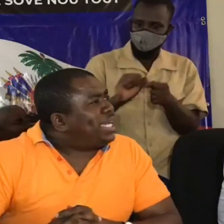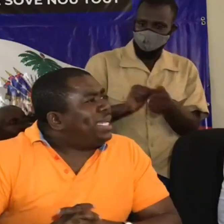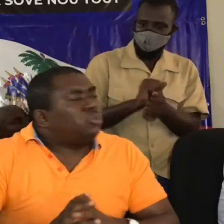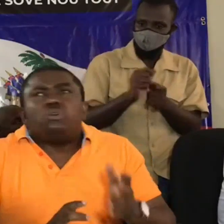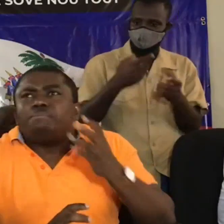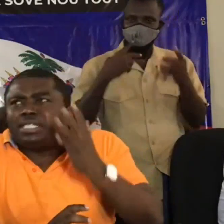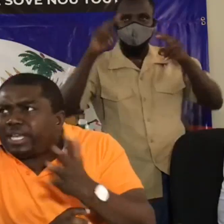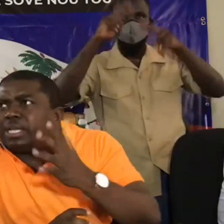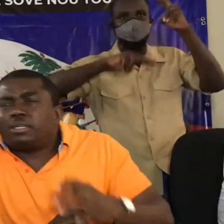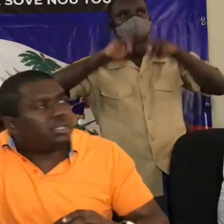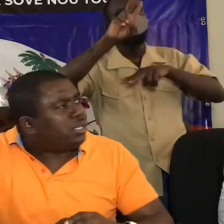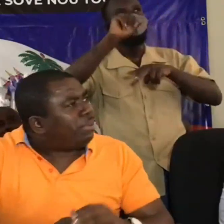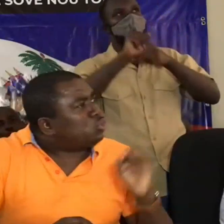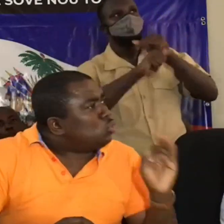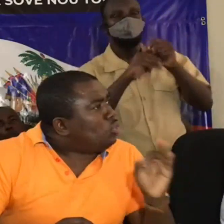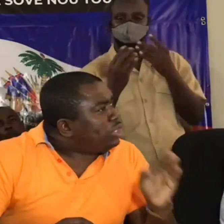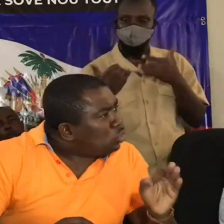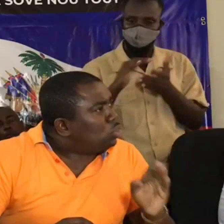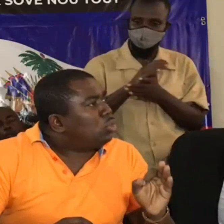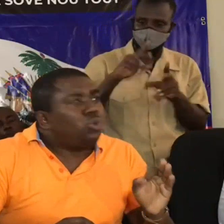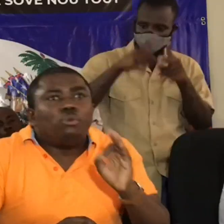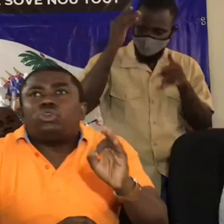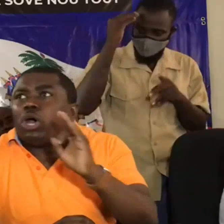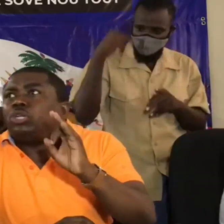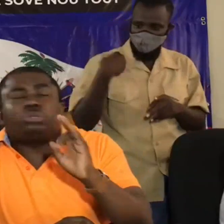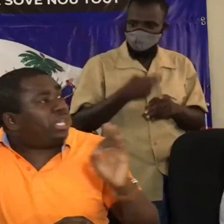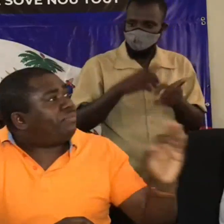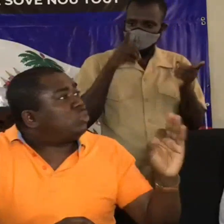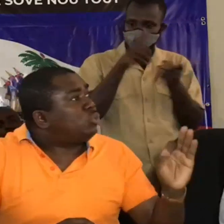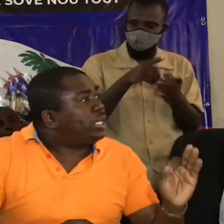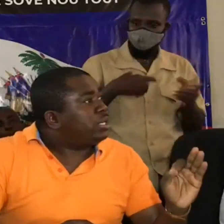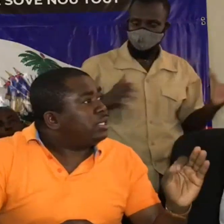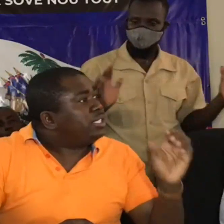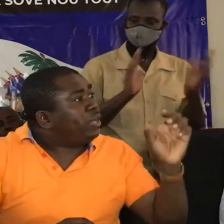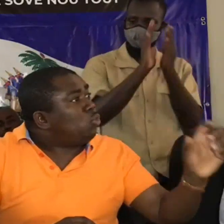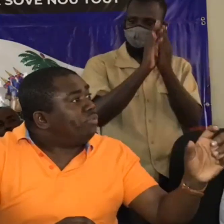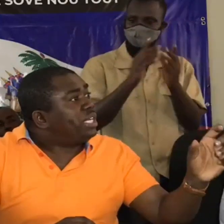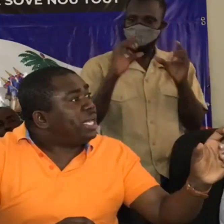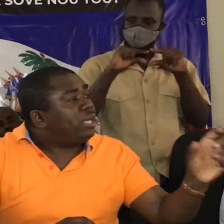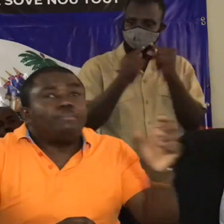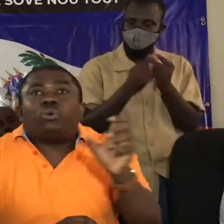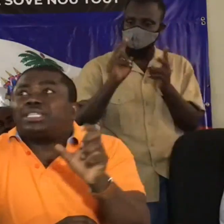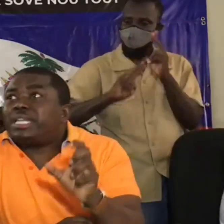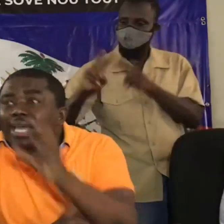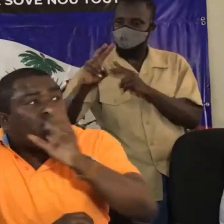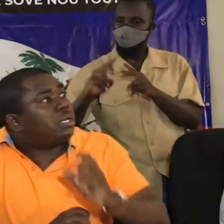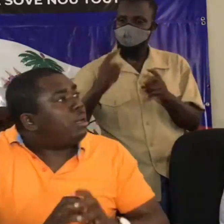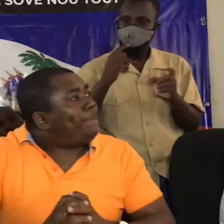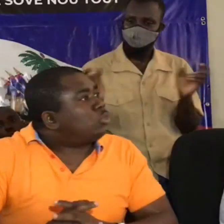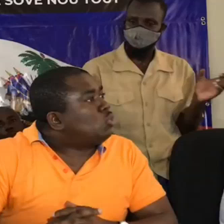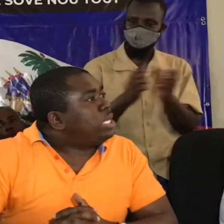touchent un salaire de misère. Parce que nous connaissons le mot d'ordre des factories. C'est ouvrier